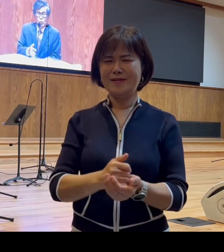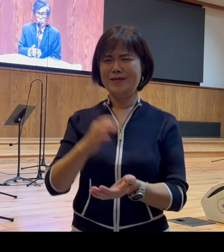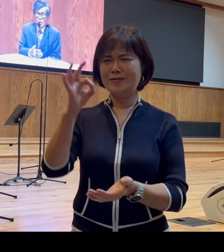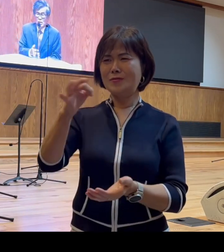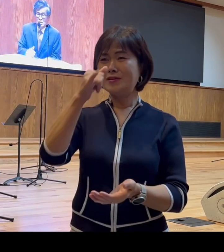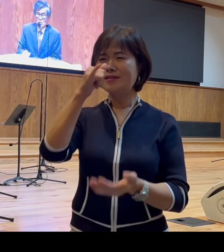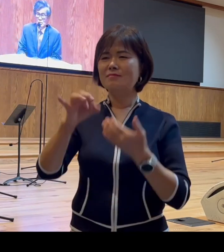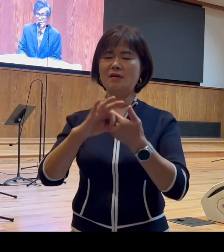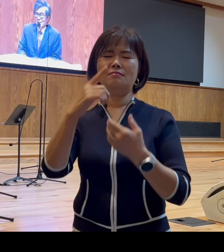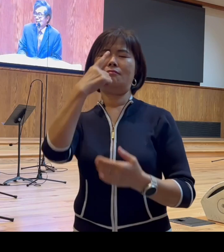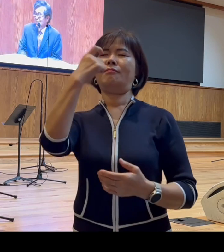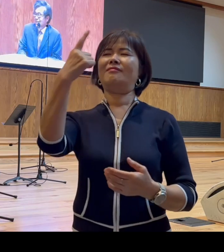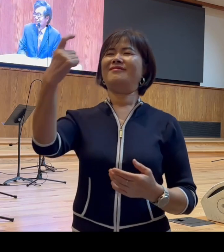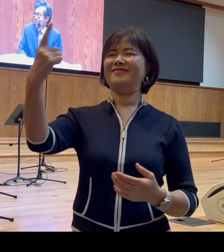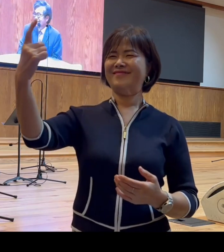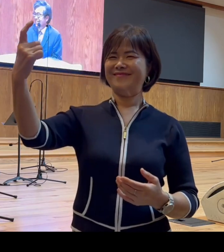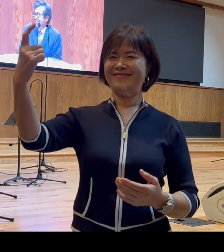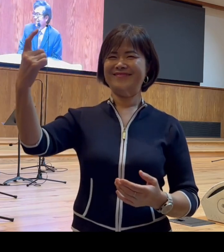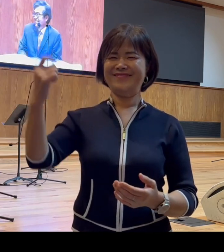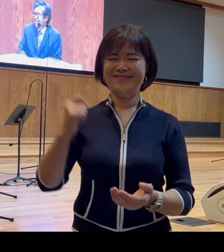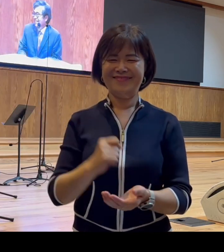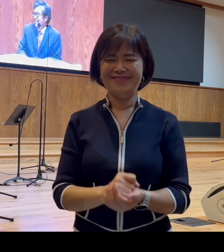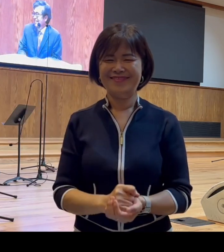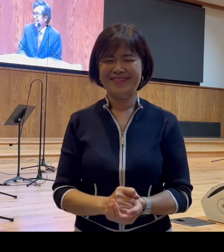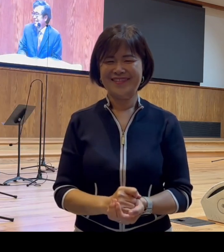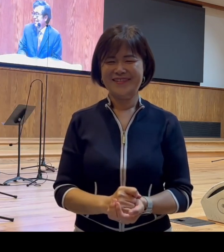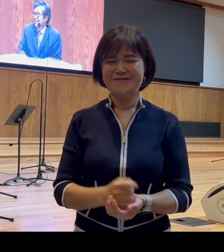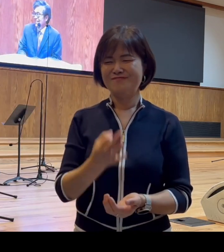돈 있으면 좀 폼 나지 않나요? 예?